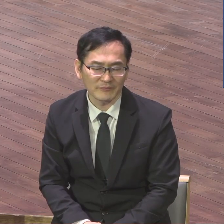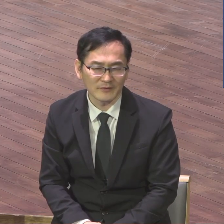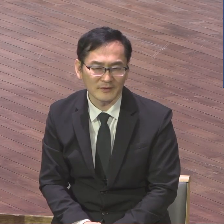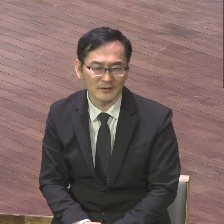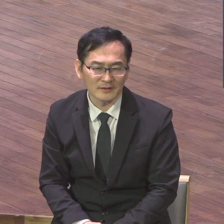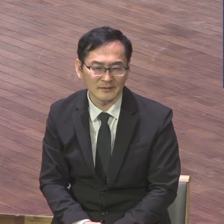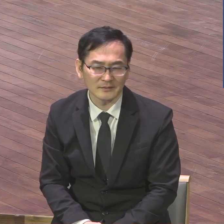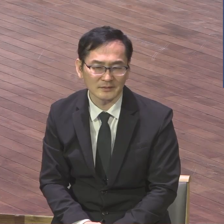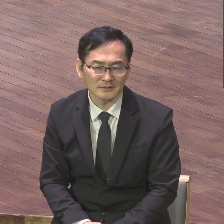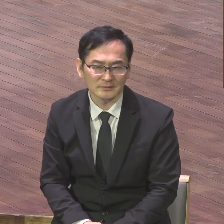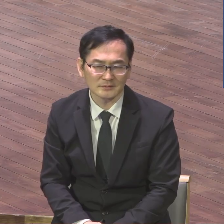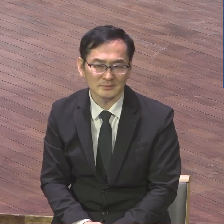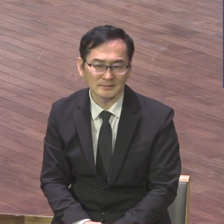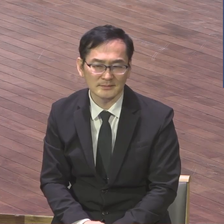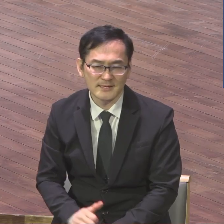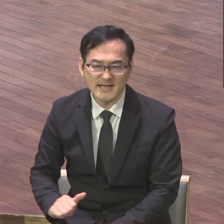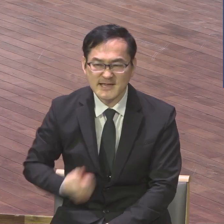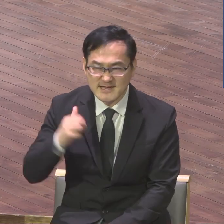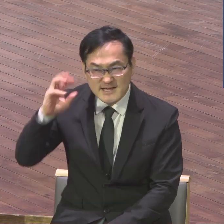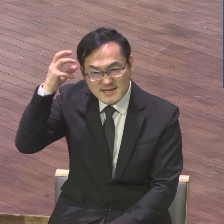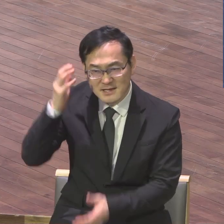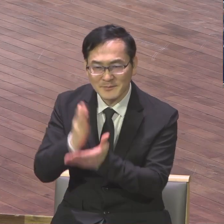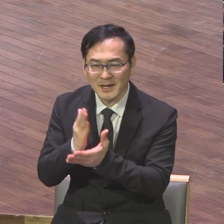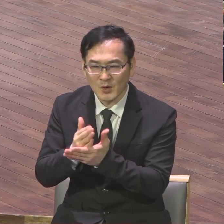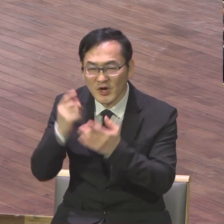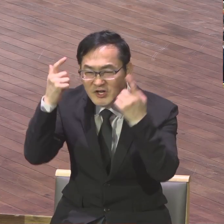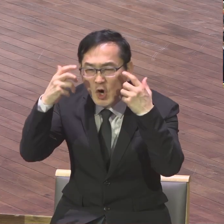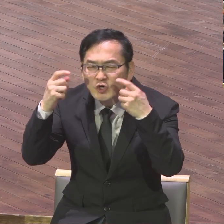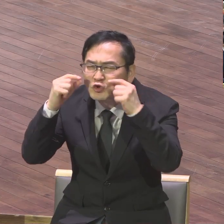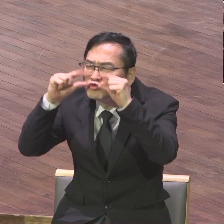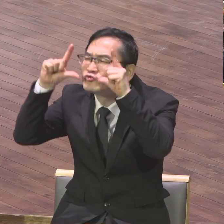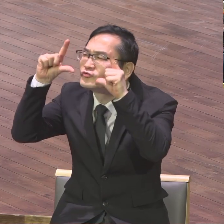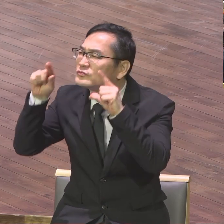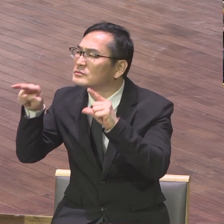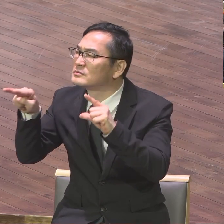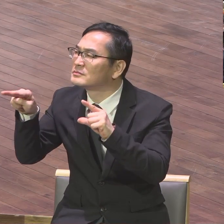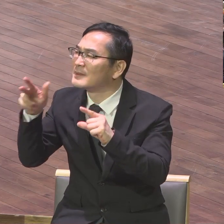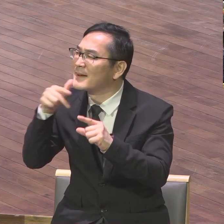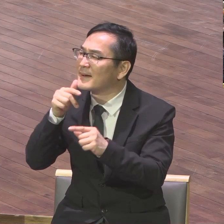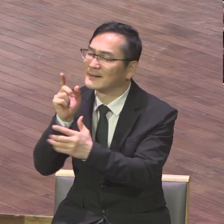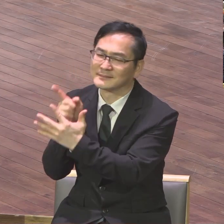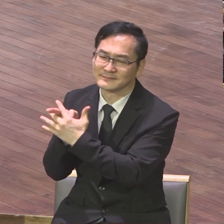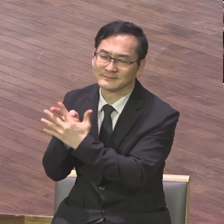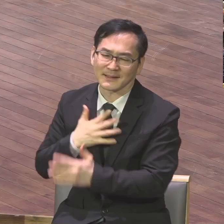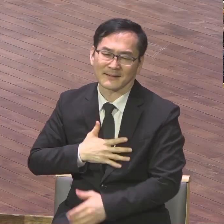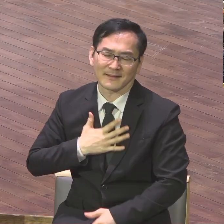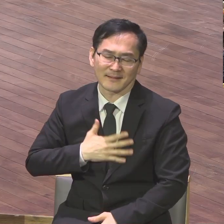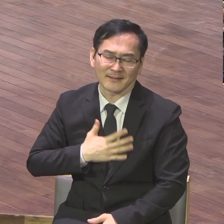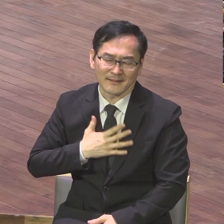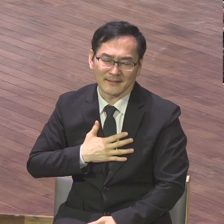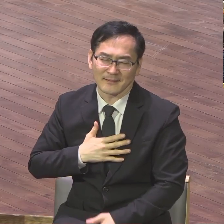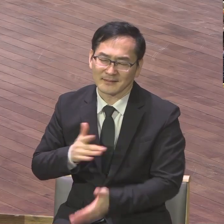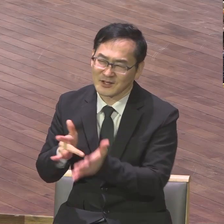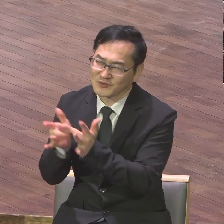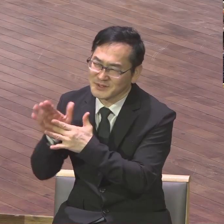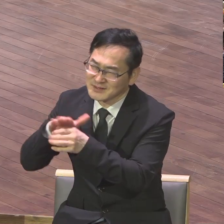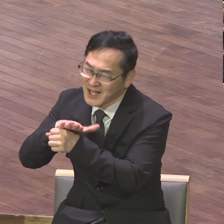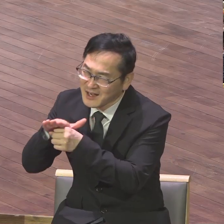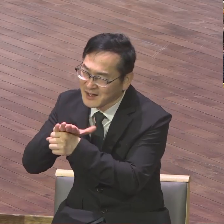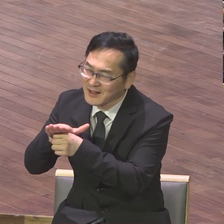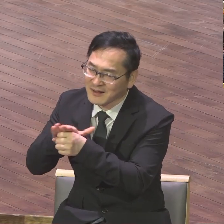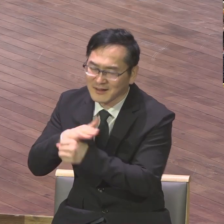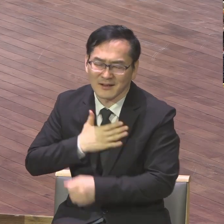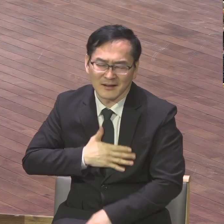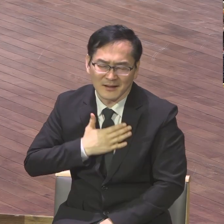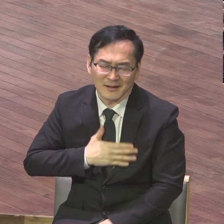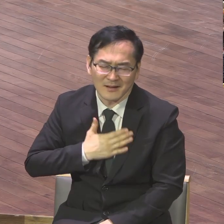중요합니다. 영적인 눈을 여시기 바랍니다. 영적으로 바라봐야 돼요. 영적인 사람이 되지